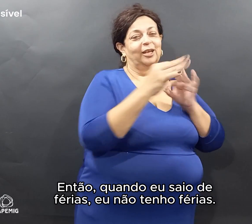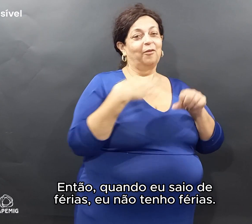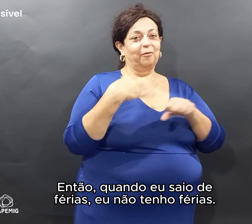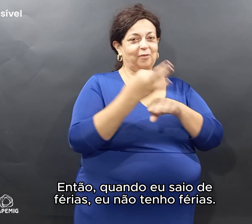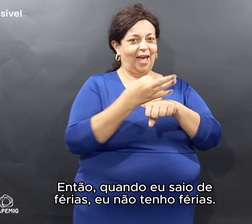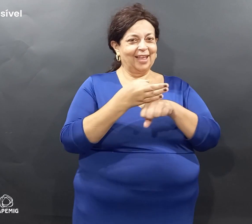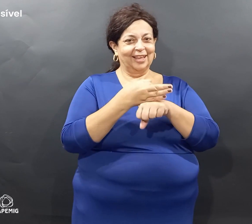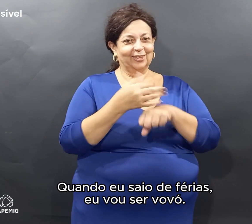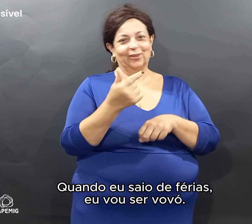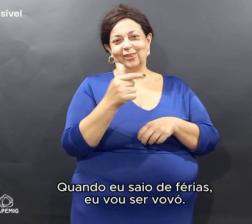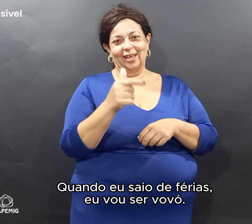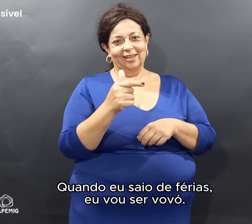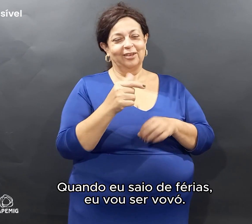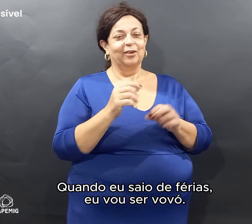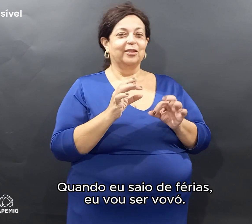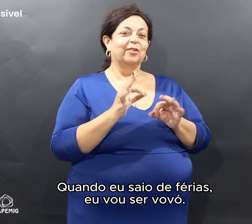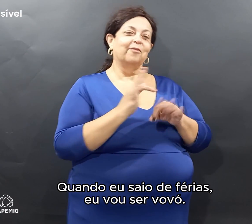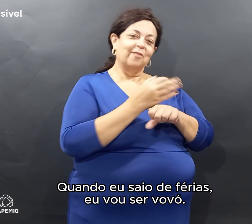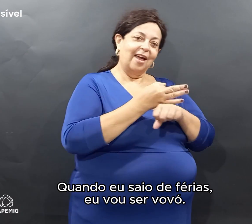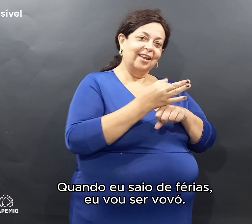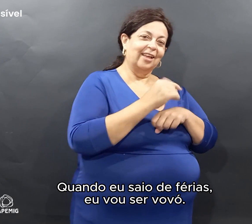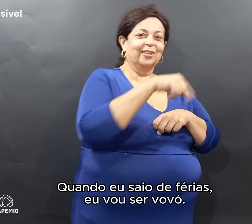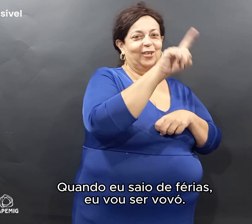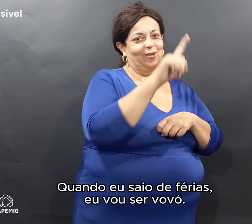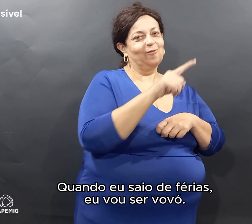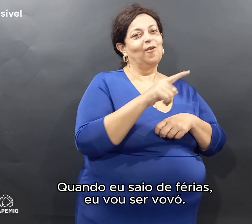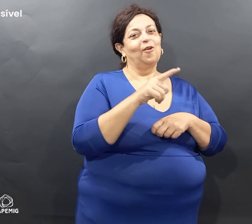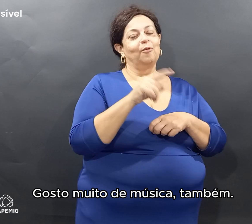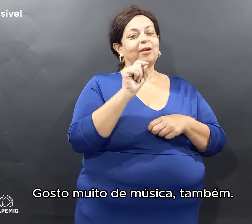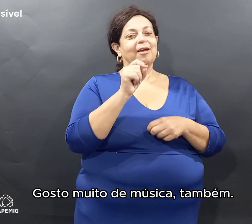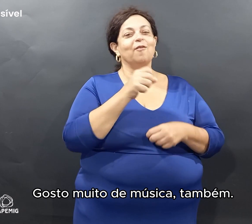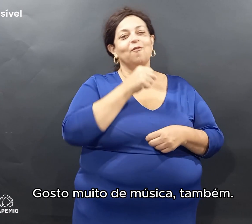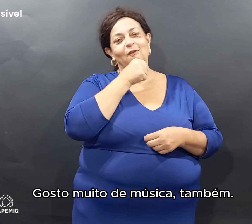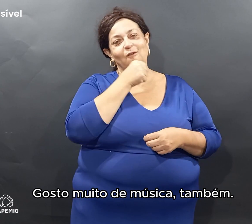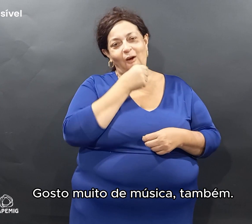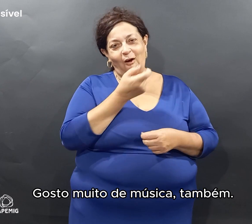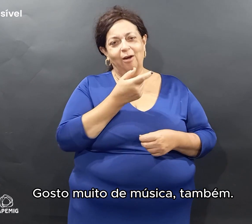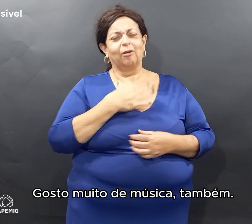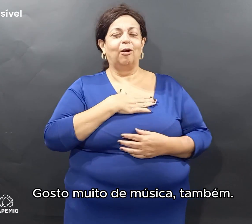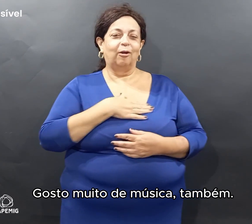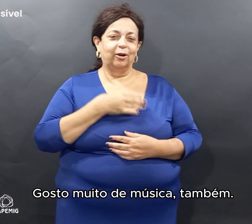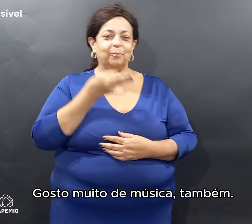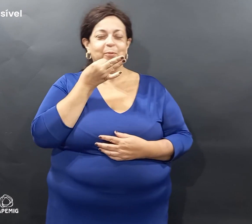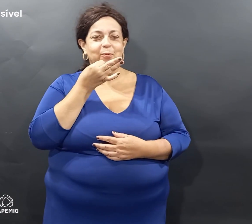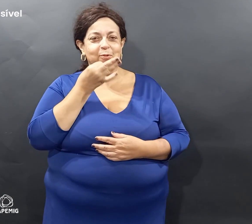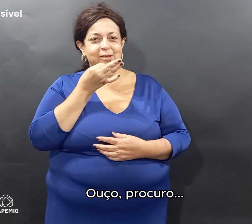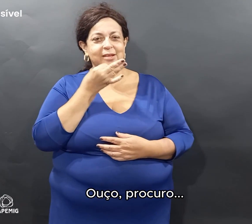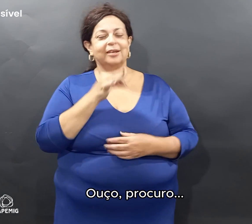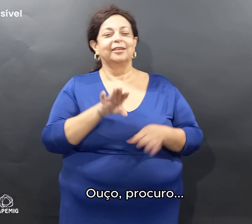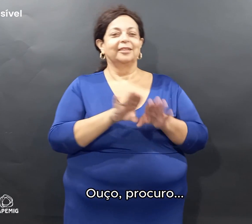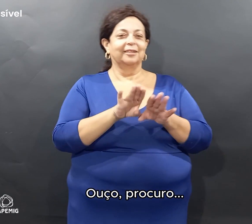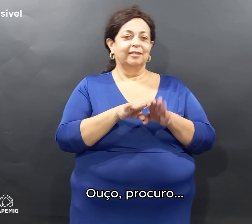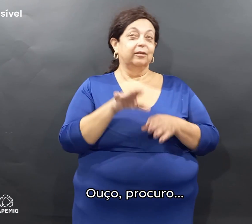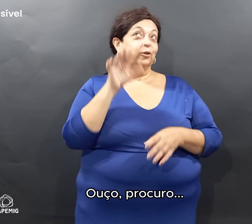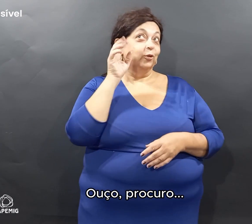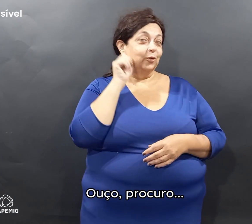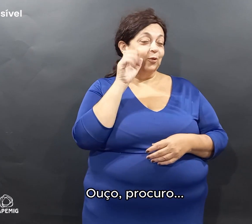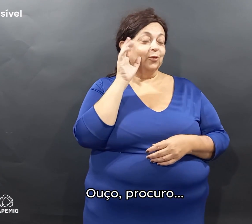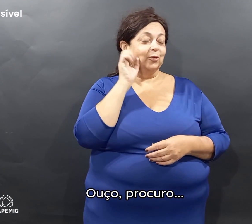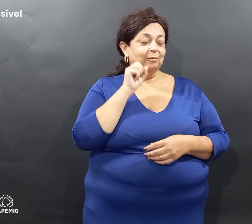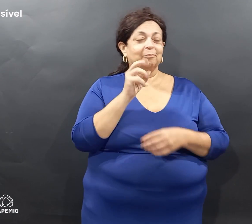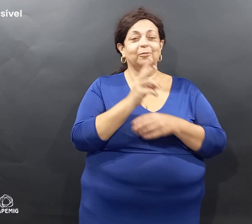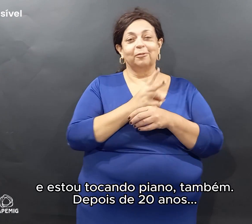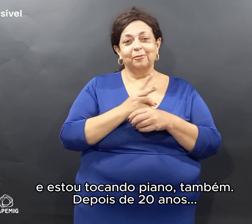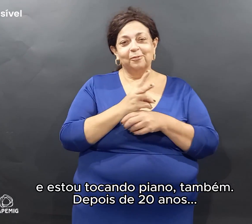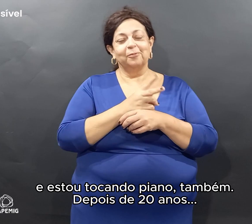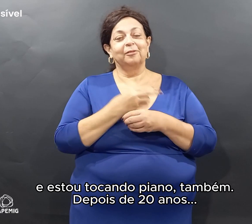tenho férias. Quando eu saio de férias, eu vou ser vovó, né? Gosto muito de música também, ouço,